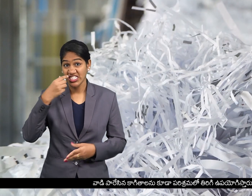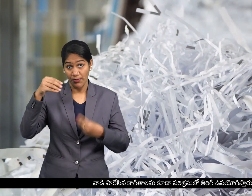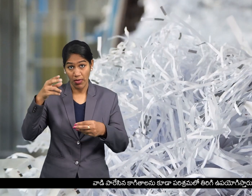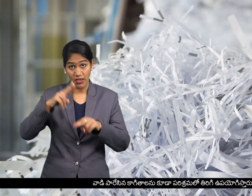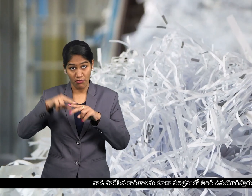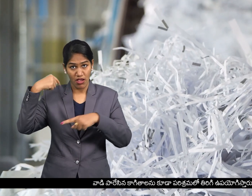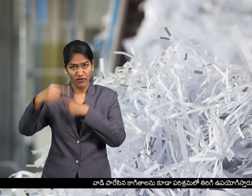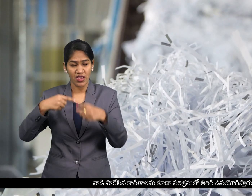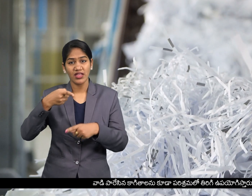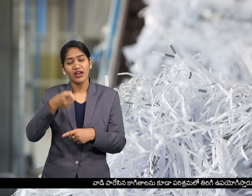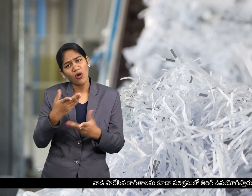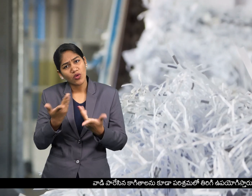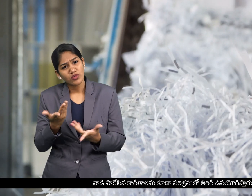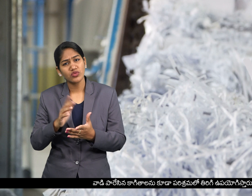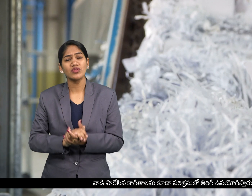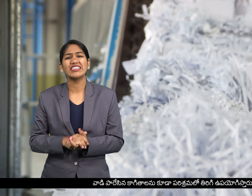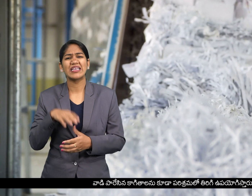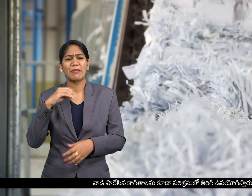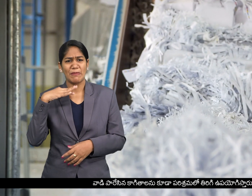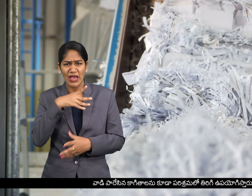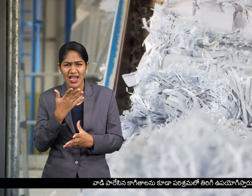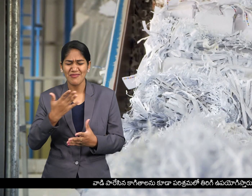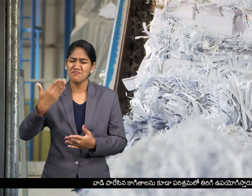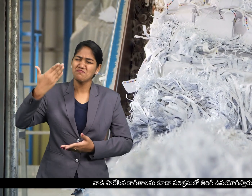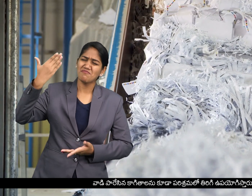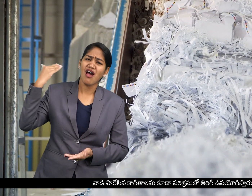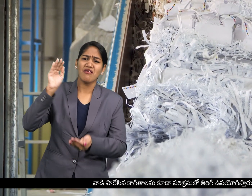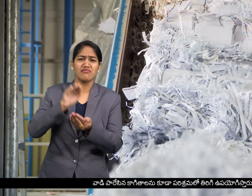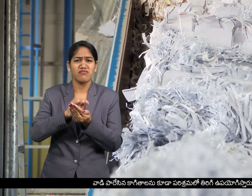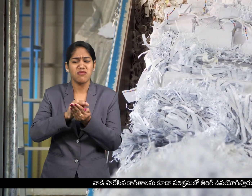వాడి పారేసిన కాగితాలను కూడా పరిశ్రమలో తిరిగి ఉపయోగిస్తారు.